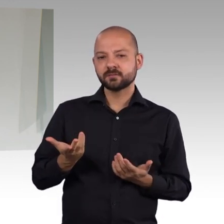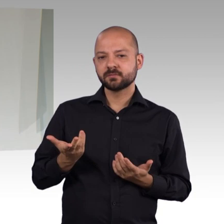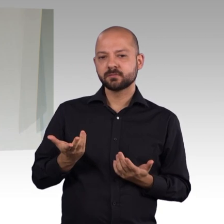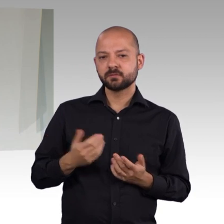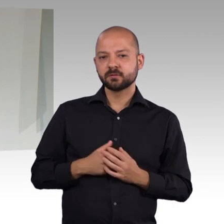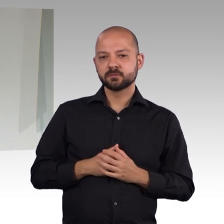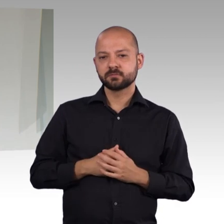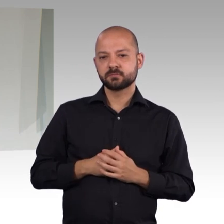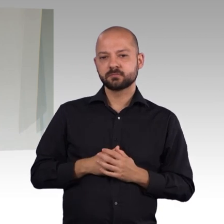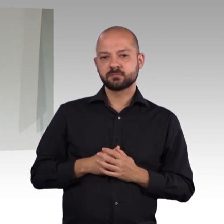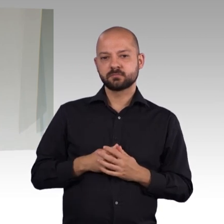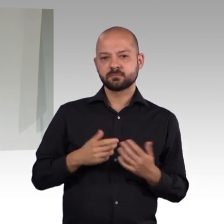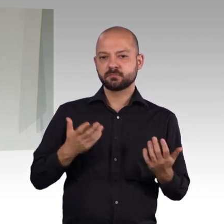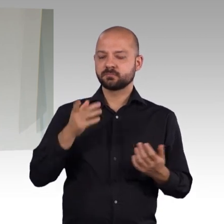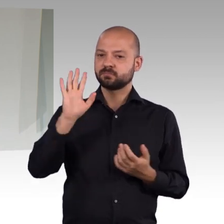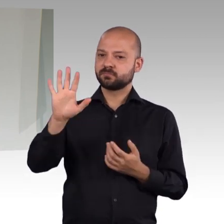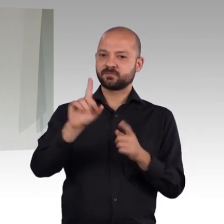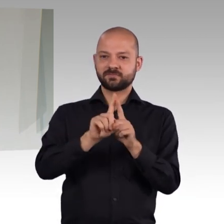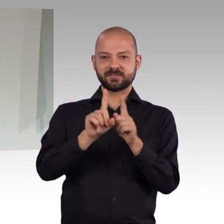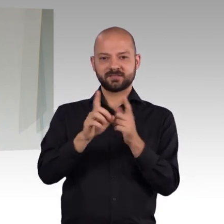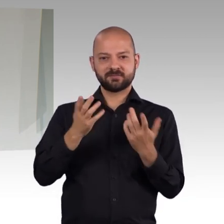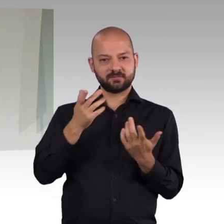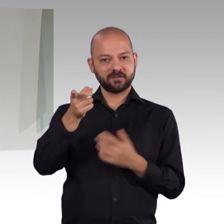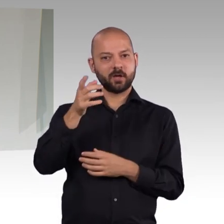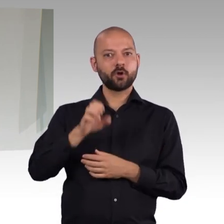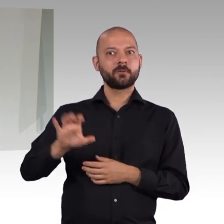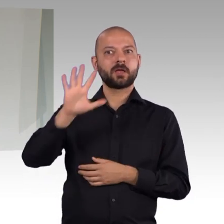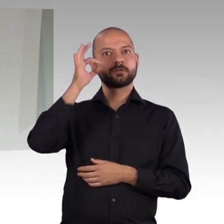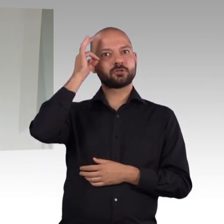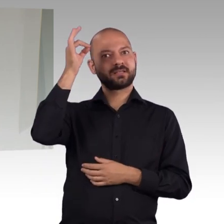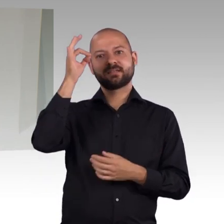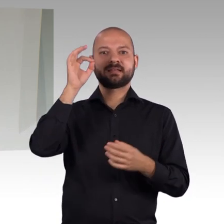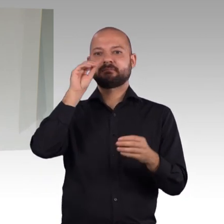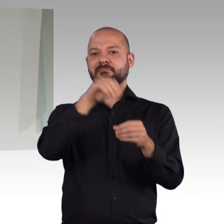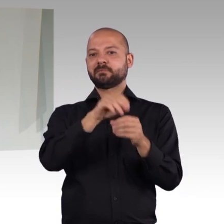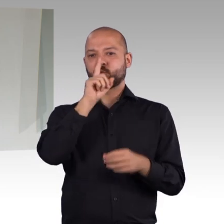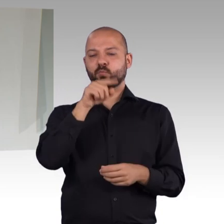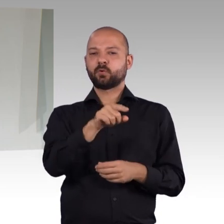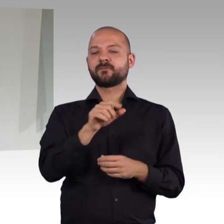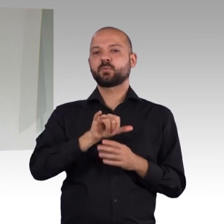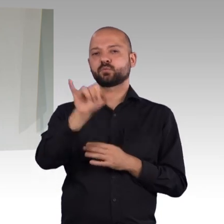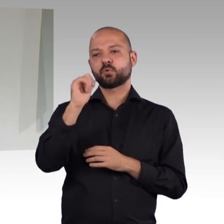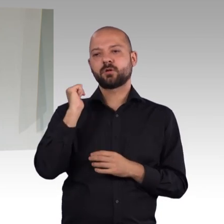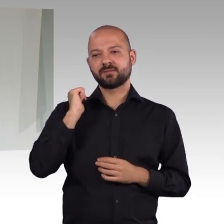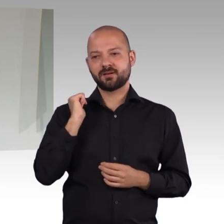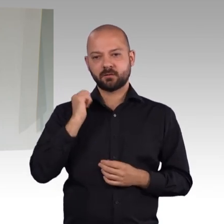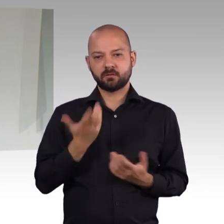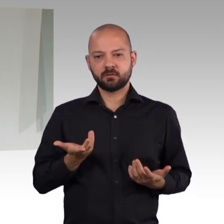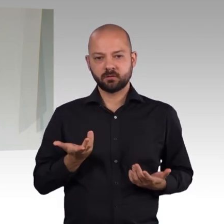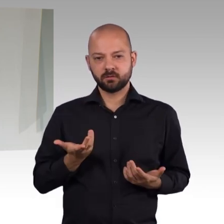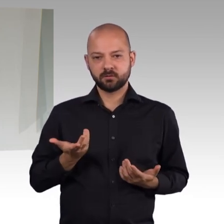erstmal auch darauf verweisen, das hat der Kollege Mütze nicht getan, das ist wieder dem Koalitionsvertrag. Und ich will vor allen Dingen nochmal deutlich festhalten,